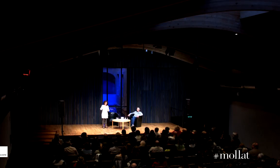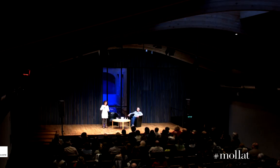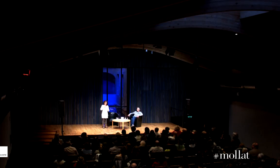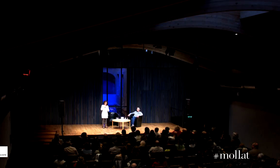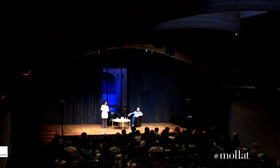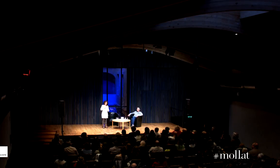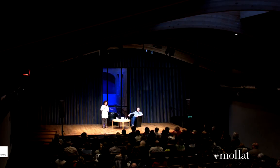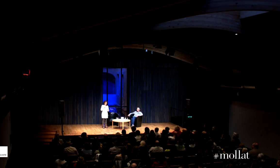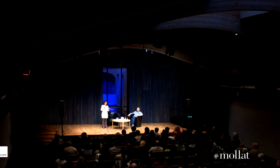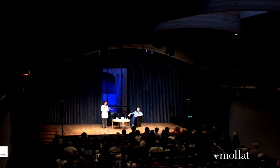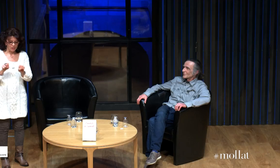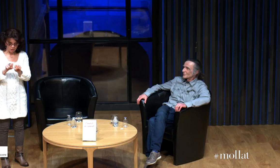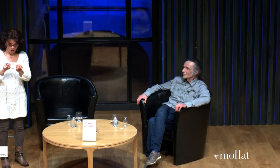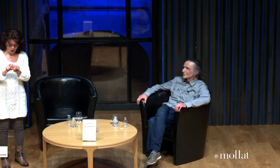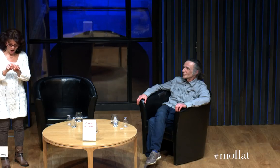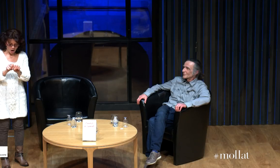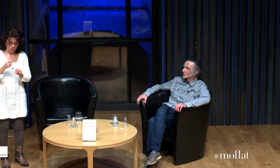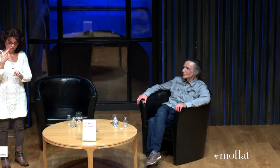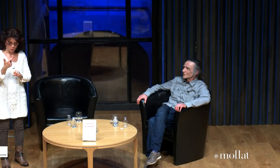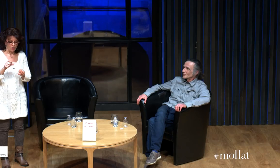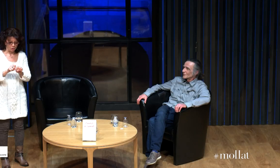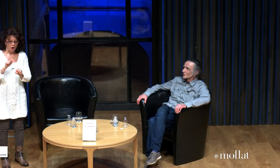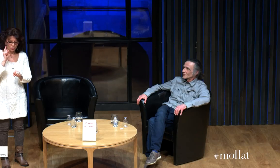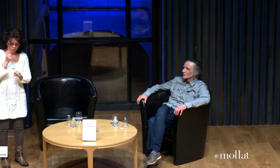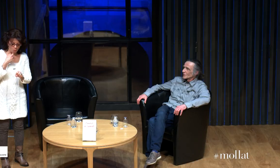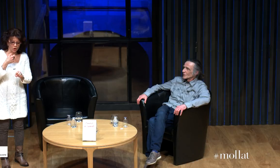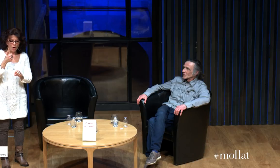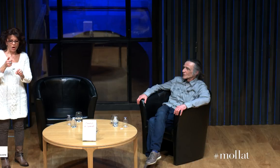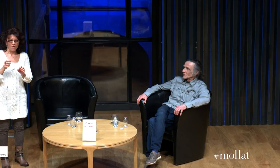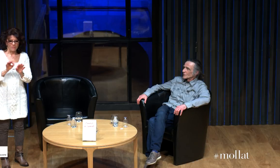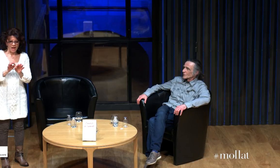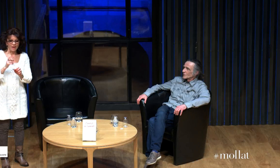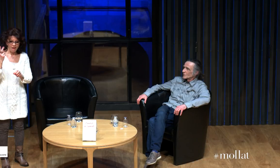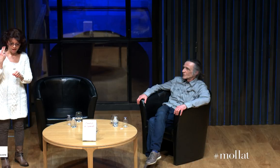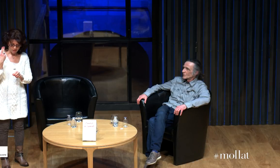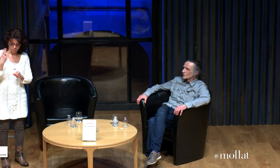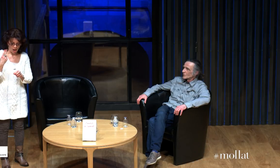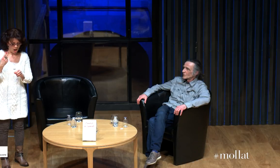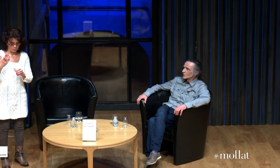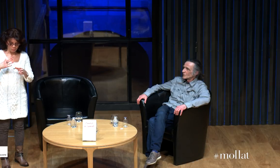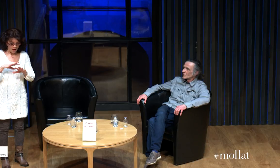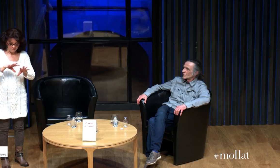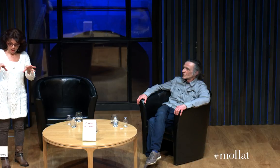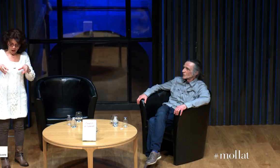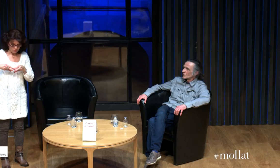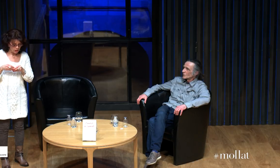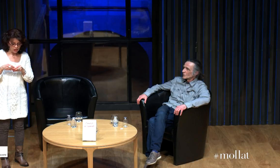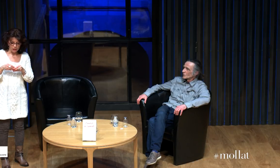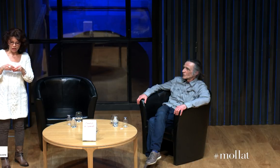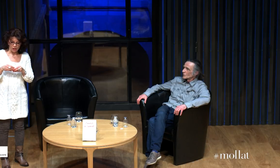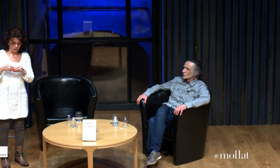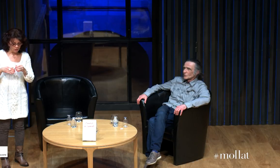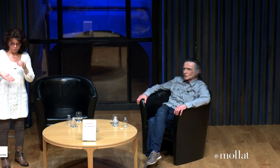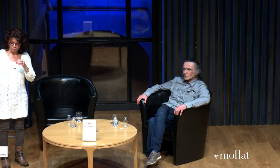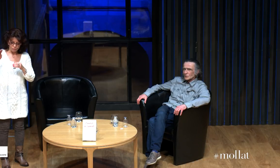Et durant toute mon enfance, j'avais donc deux sœurs, une sœur sourde et un frère entendant. Et